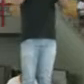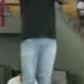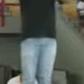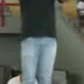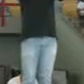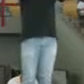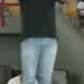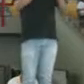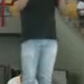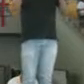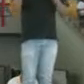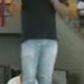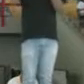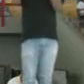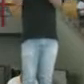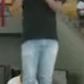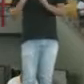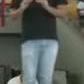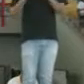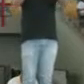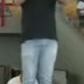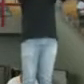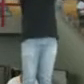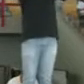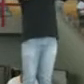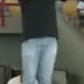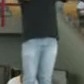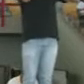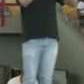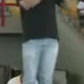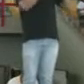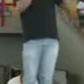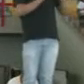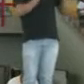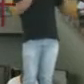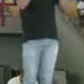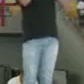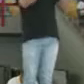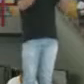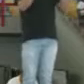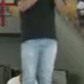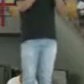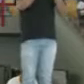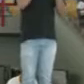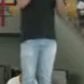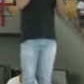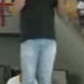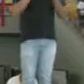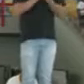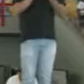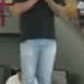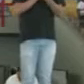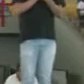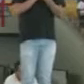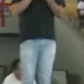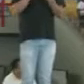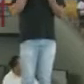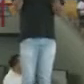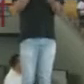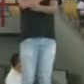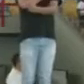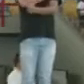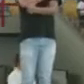compor toda a tua redação. Grifa, dá atenção a eles. Uma prática condenável que muitos